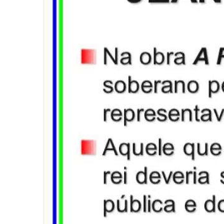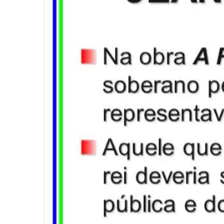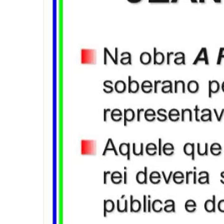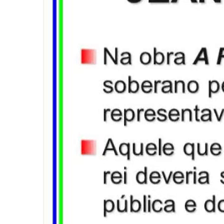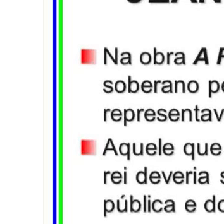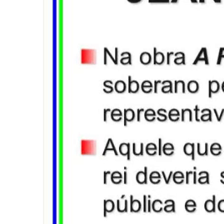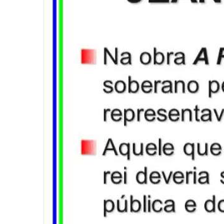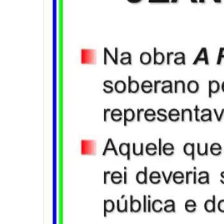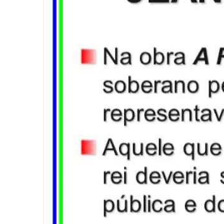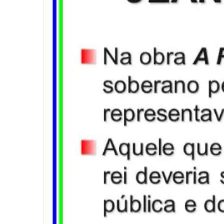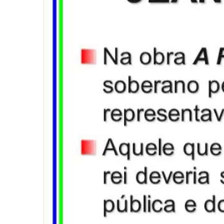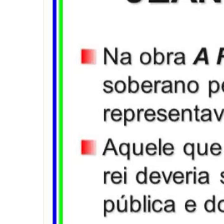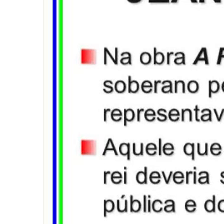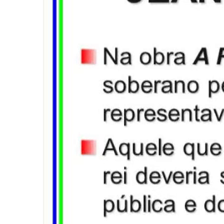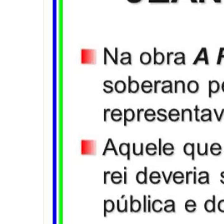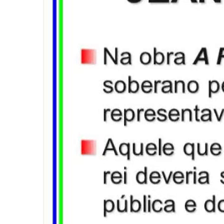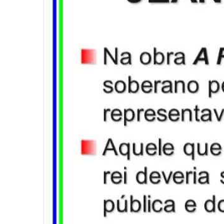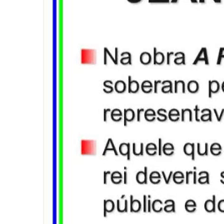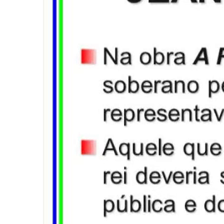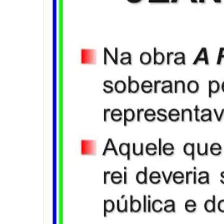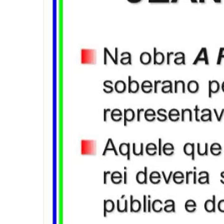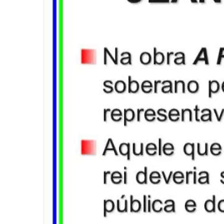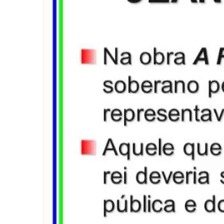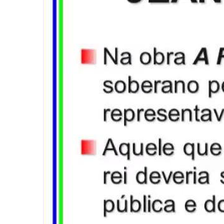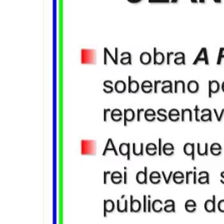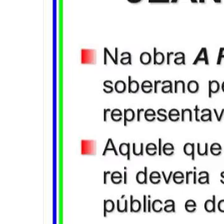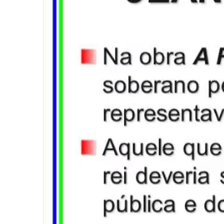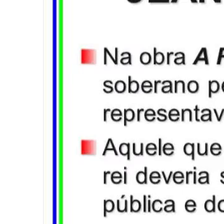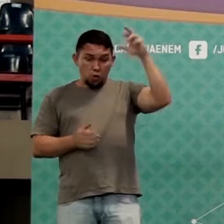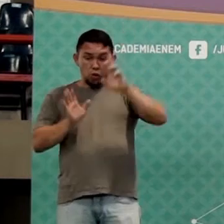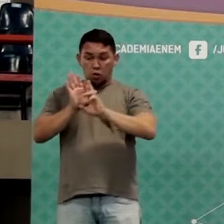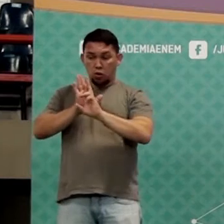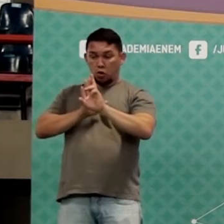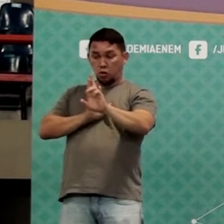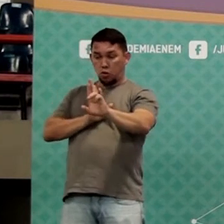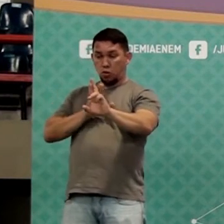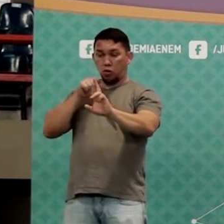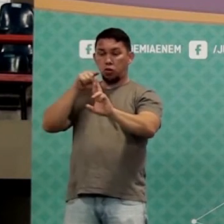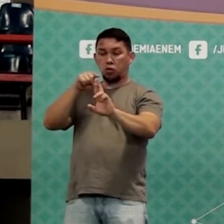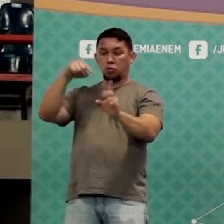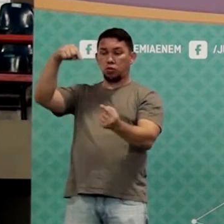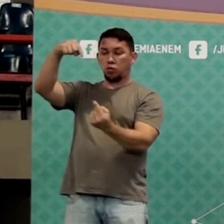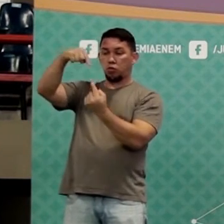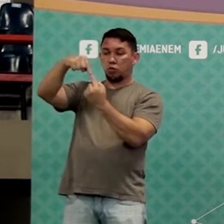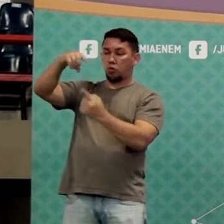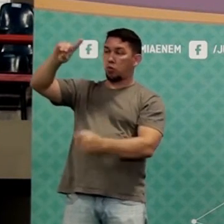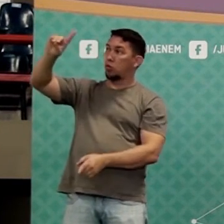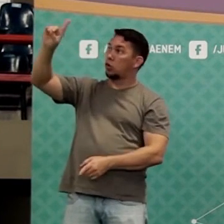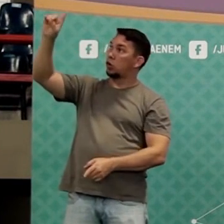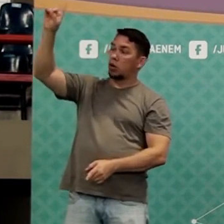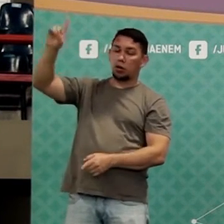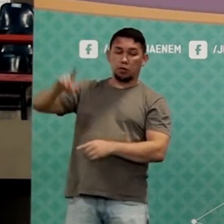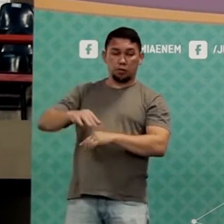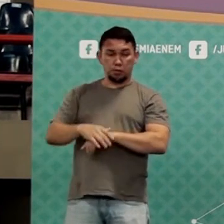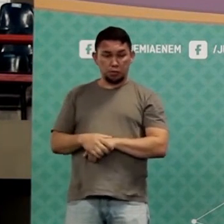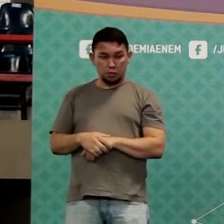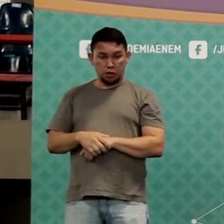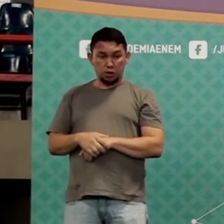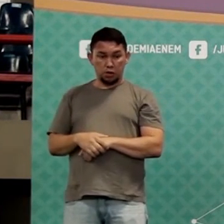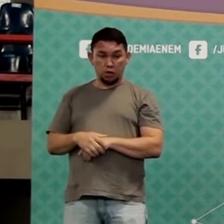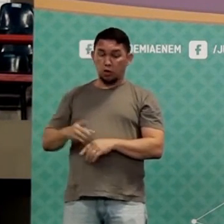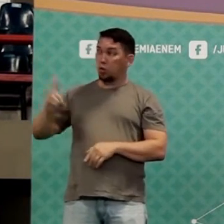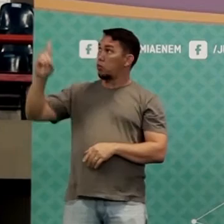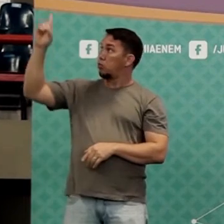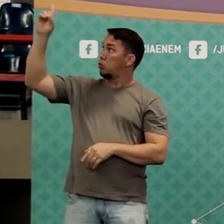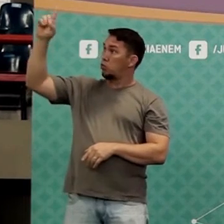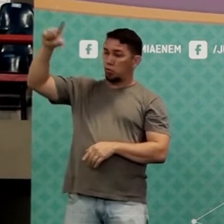jovem. O rei, ele representa a vontade de Deus. Porque se Deus